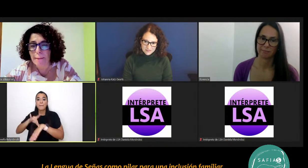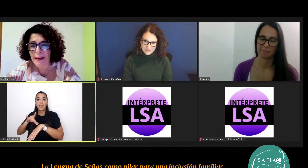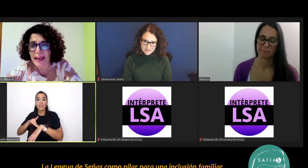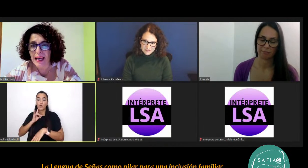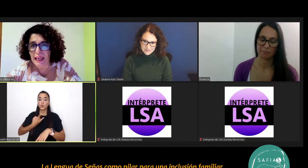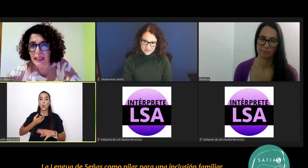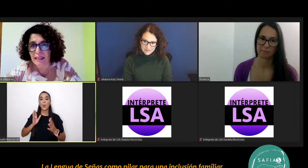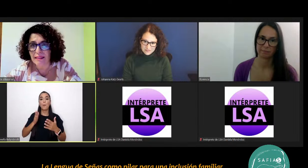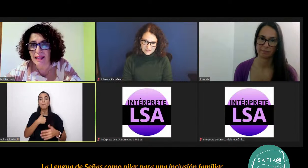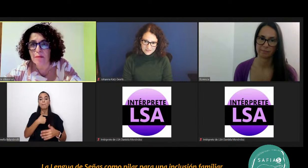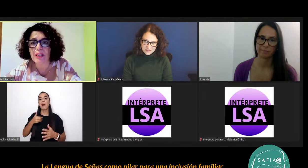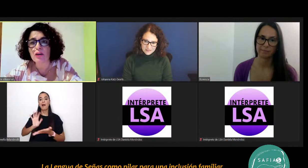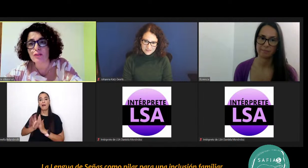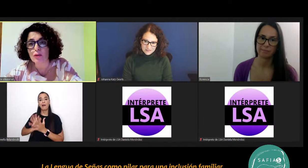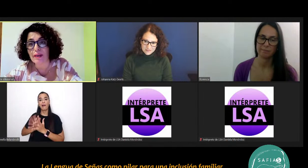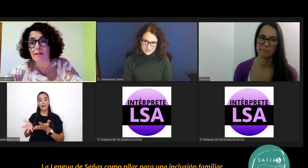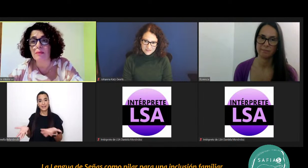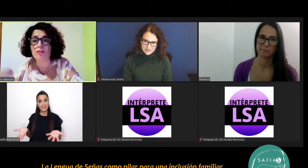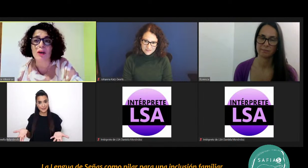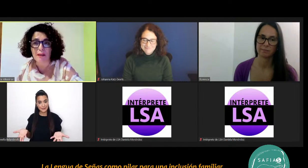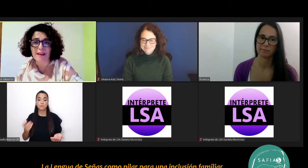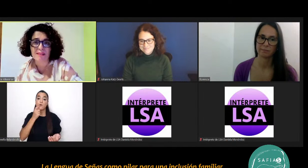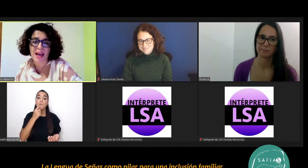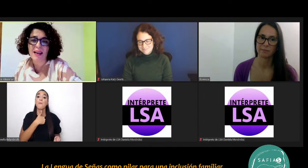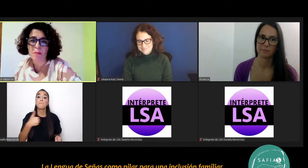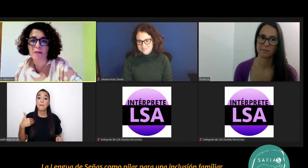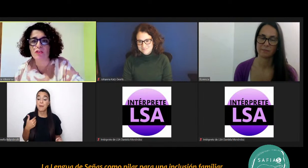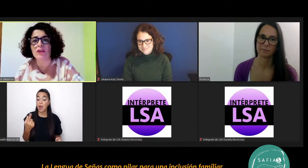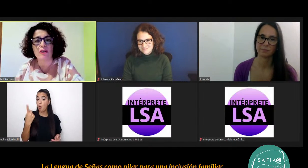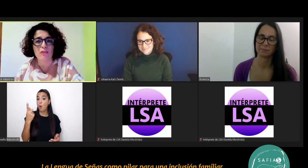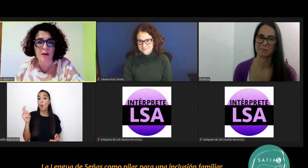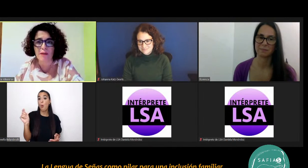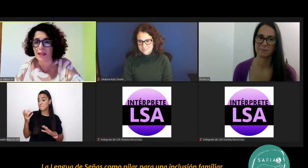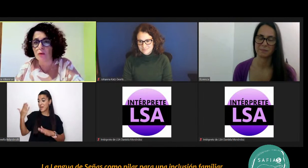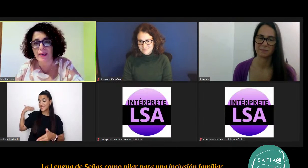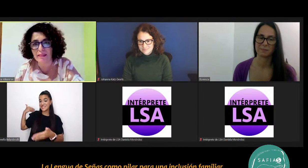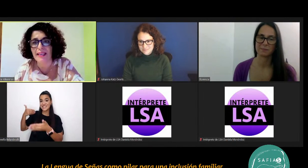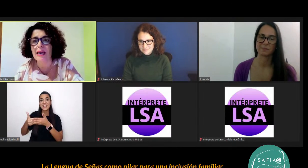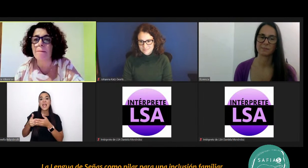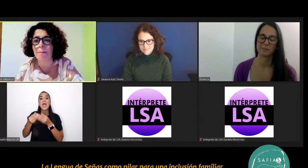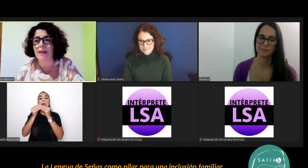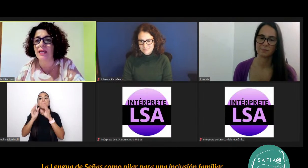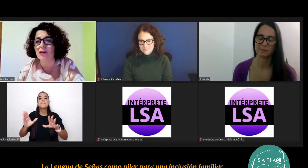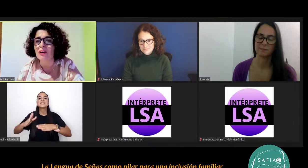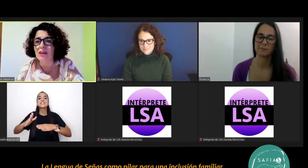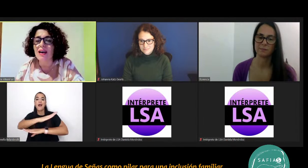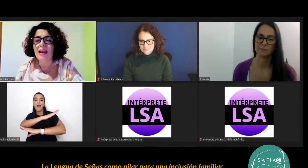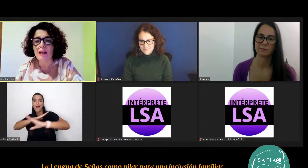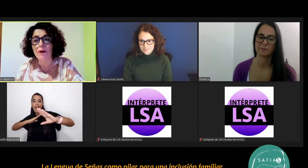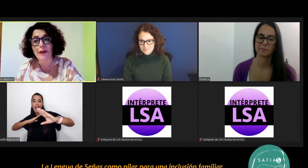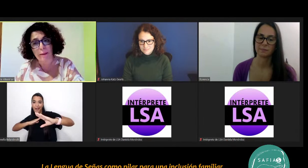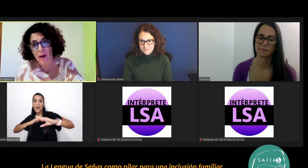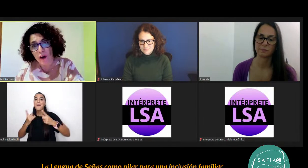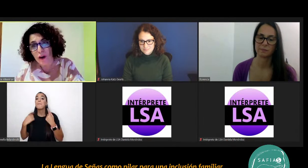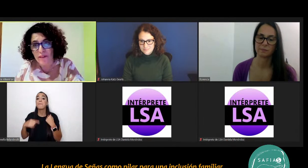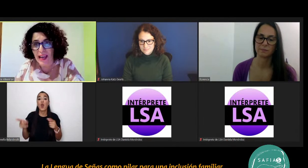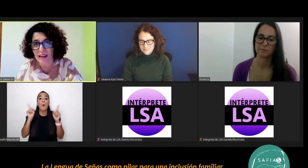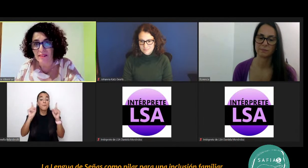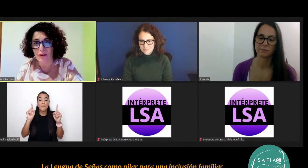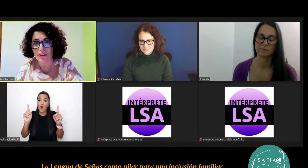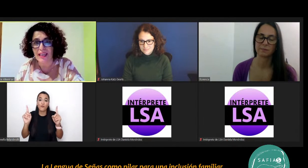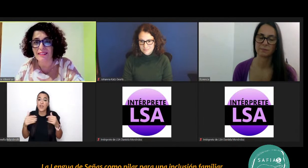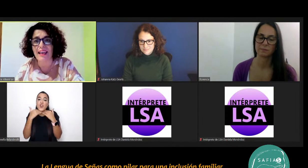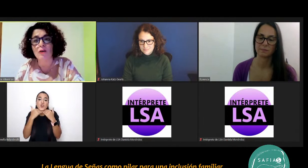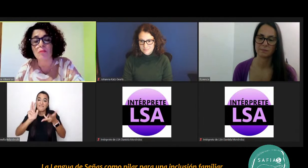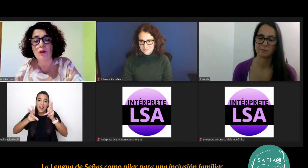Una mamá que dice, mi hijo hace un mes empezó artes marciales, la profesora no sabe lengua de señas, pero le pone la mejor onda.